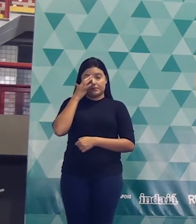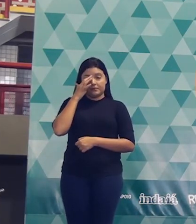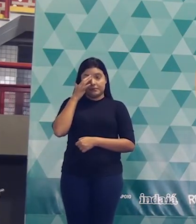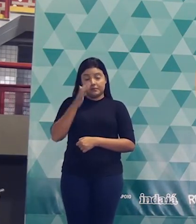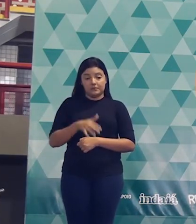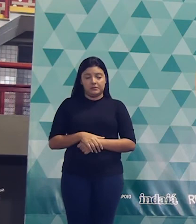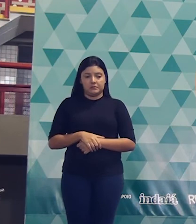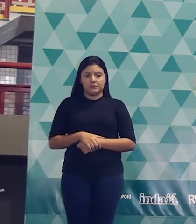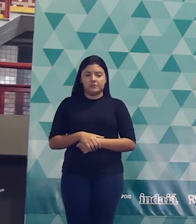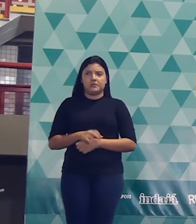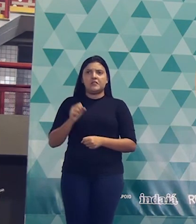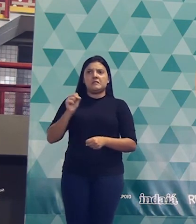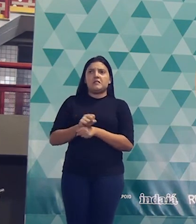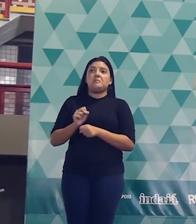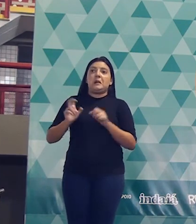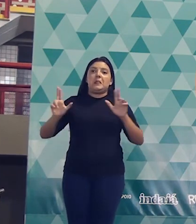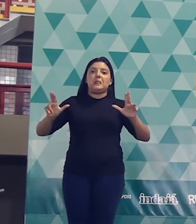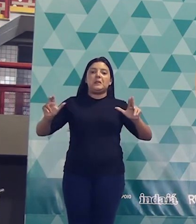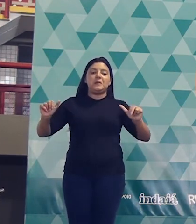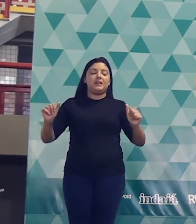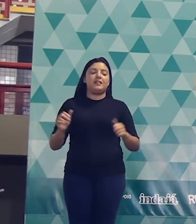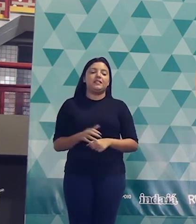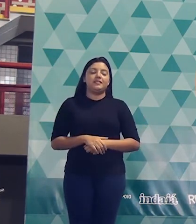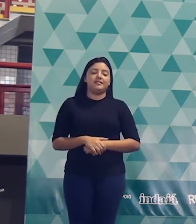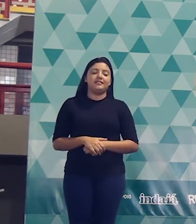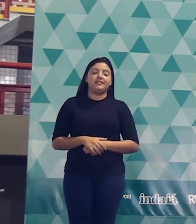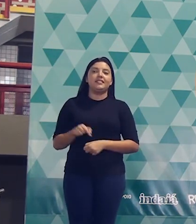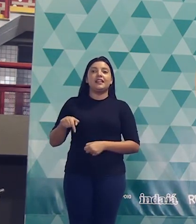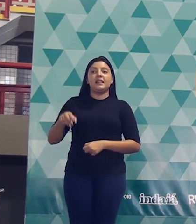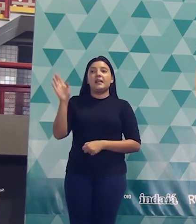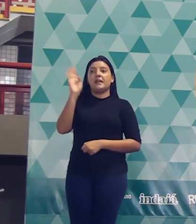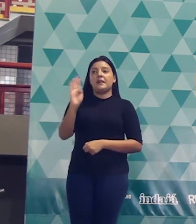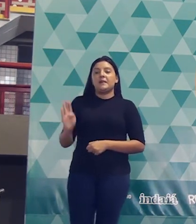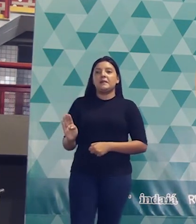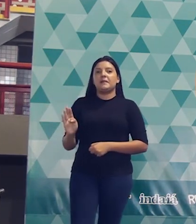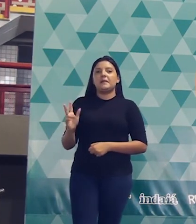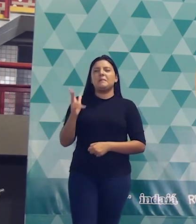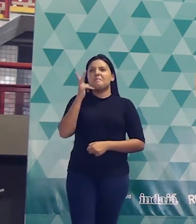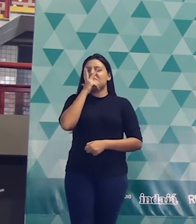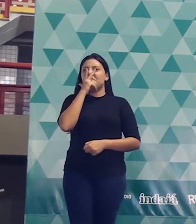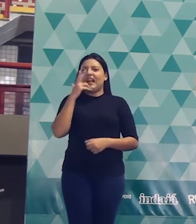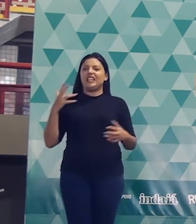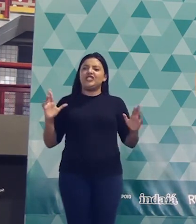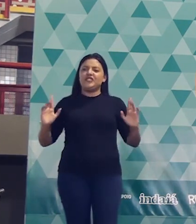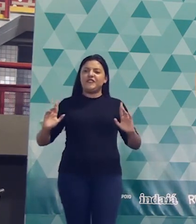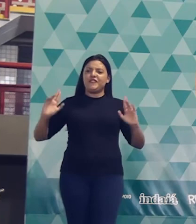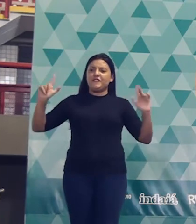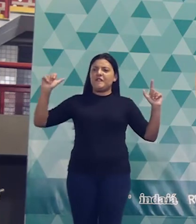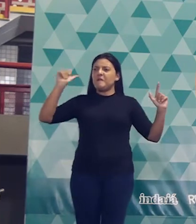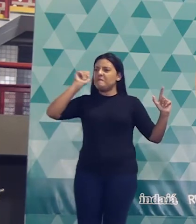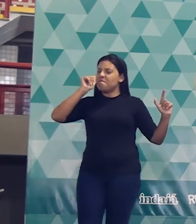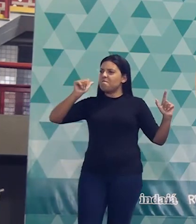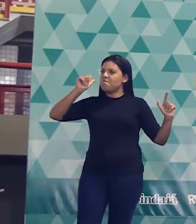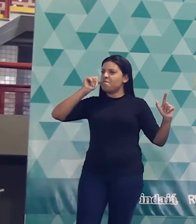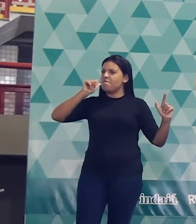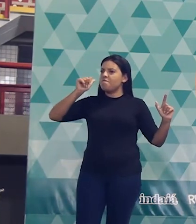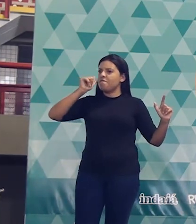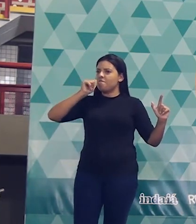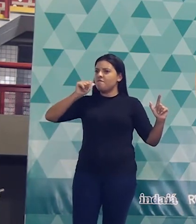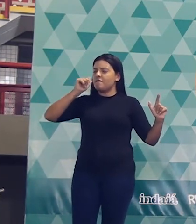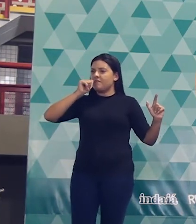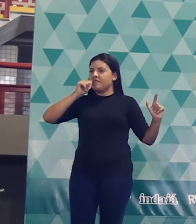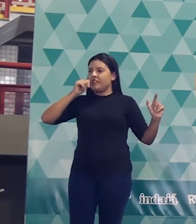Né? Eu vou esperar mais não, né? Dizem que o Brasil é o país de contrastes. É muita mulher com